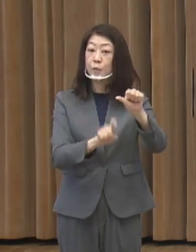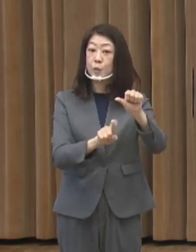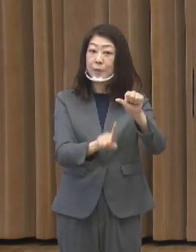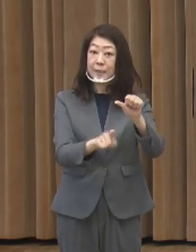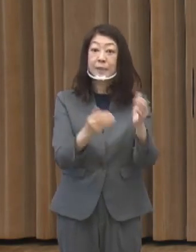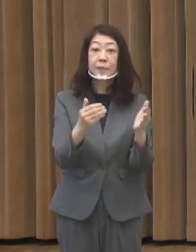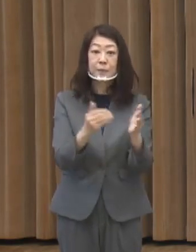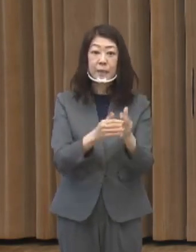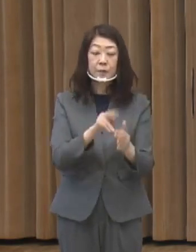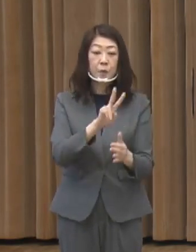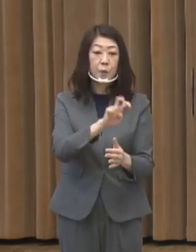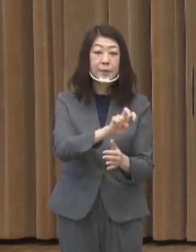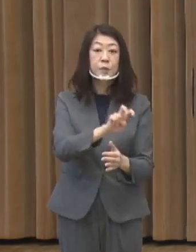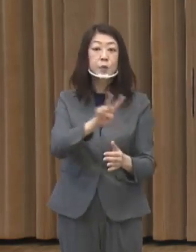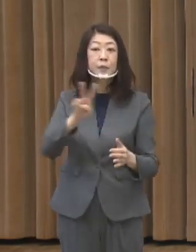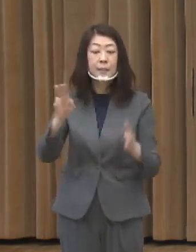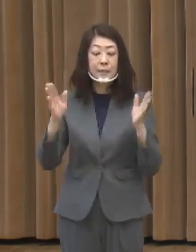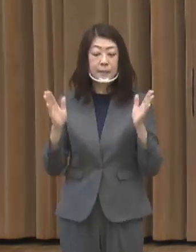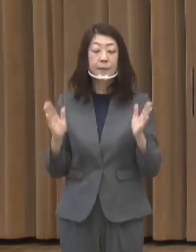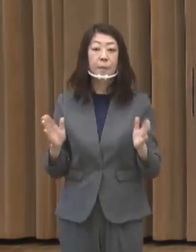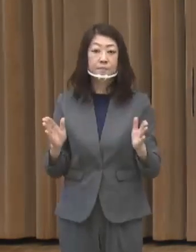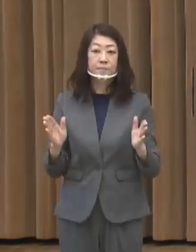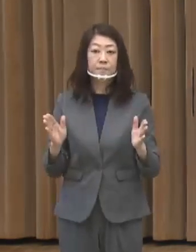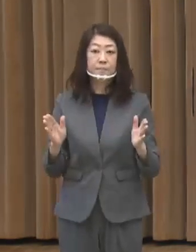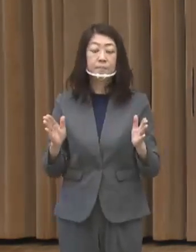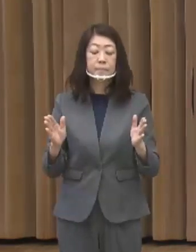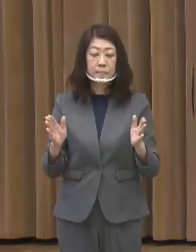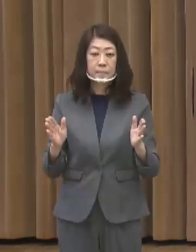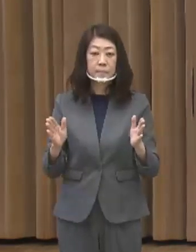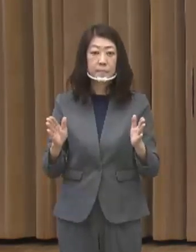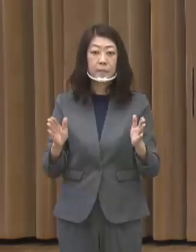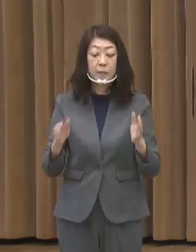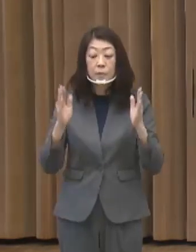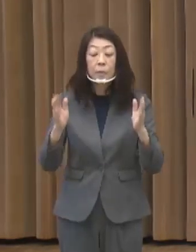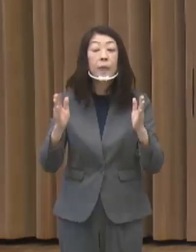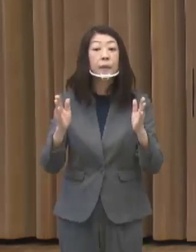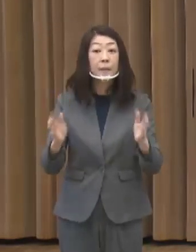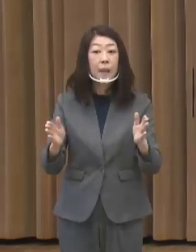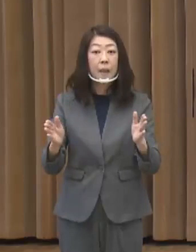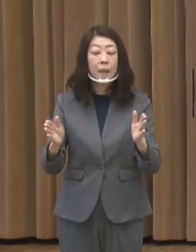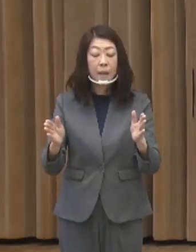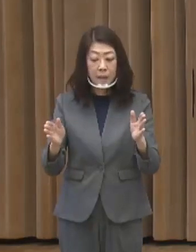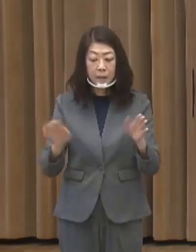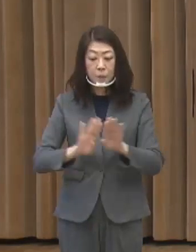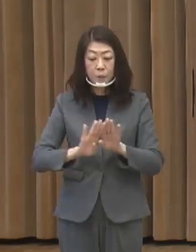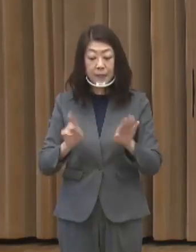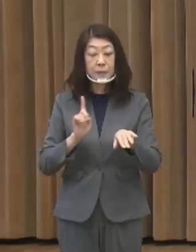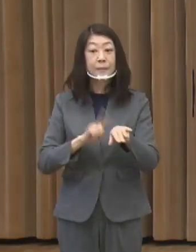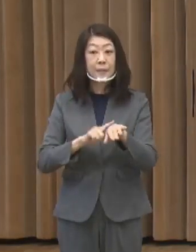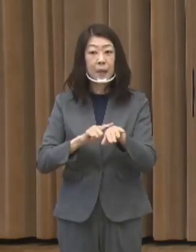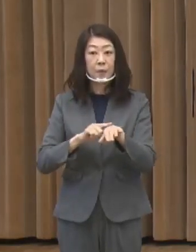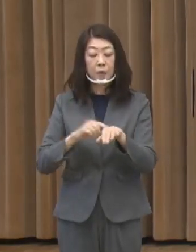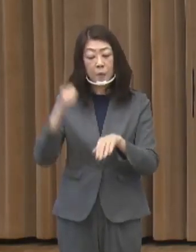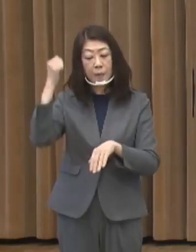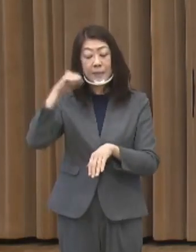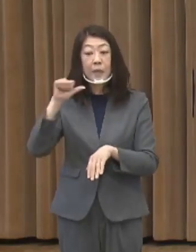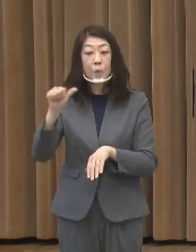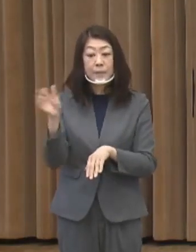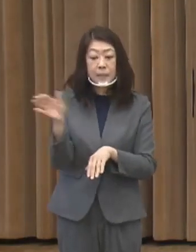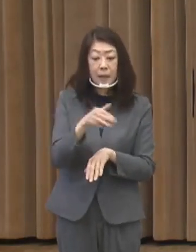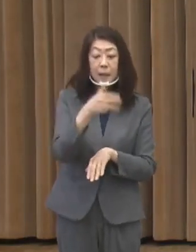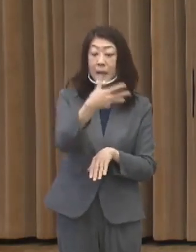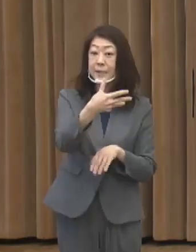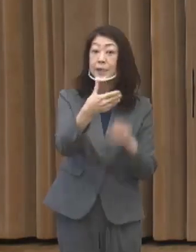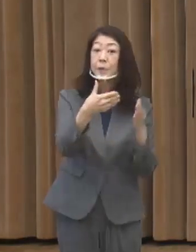日までの22日間としております。その期間中営業時間を午前5時から午後8時まで